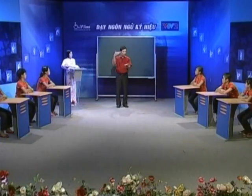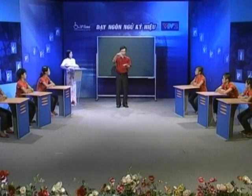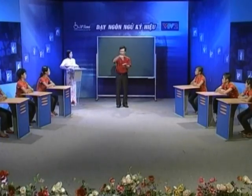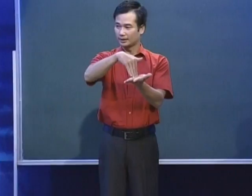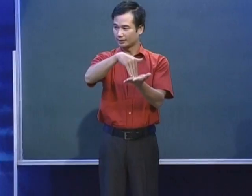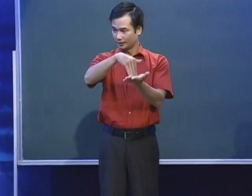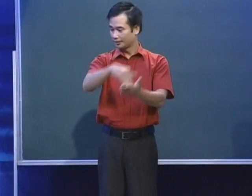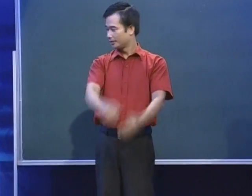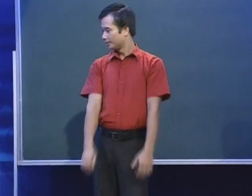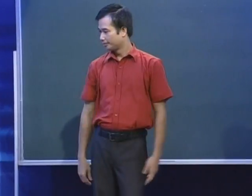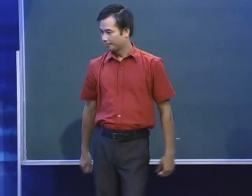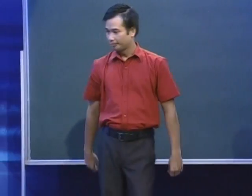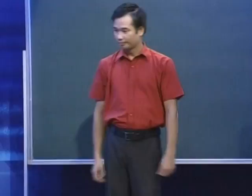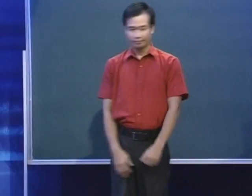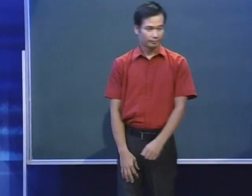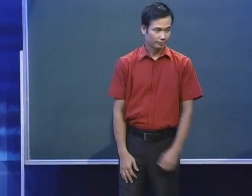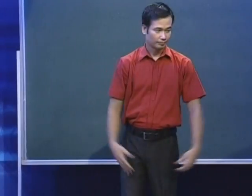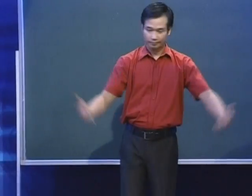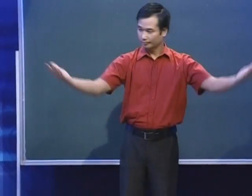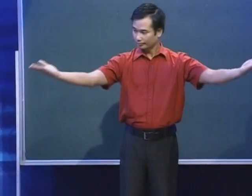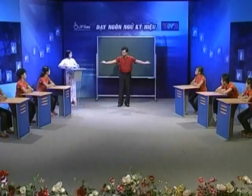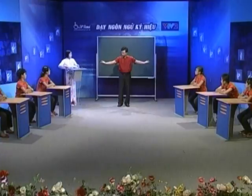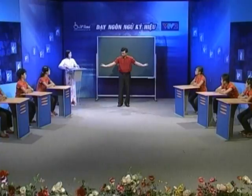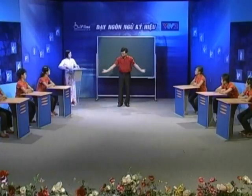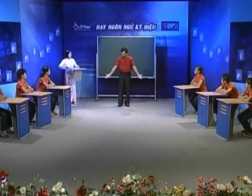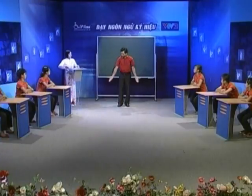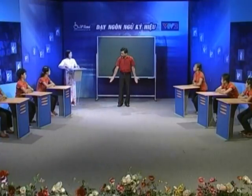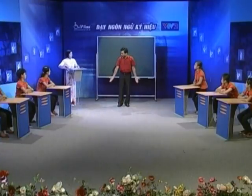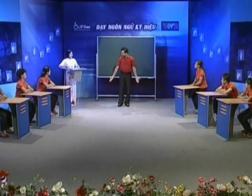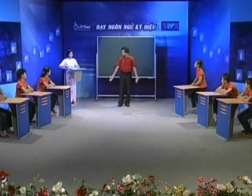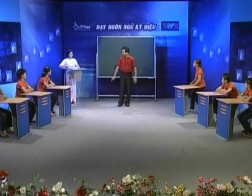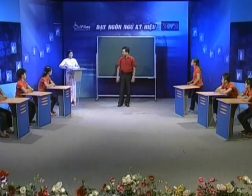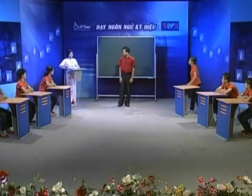Bây giờ các em hãy cùng ôn lại các ký hiệu vừa học nhé. Sẽ mời hai em lên bảng.